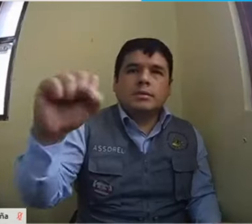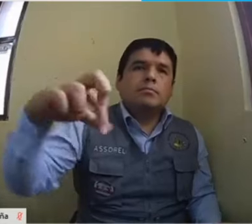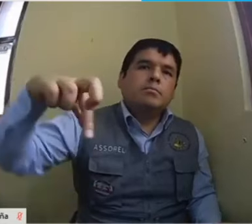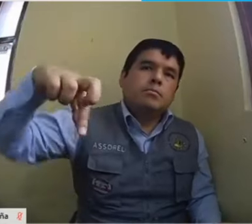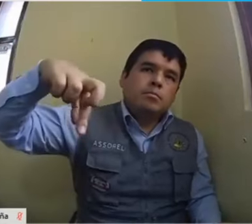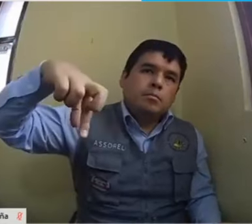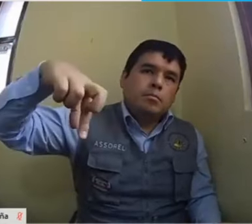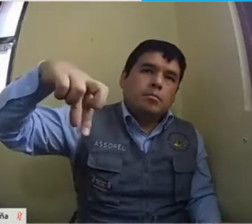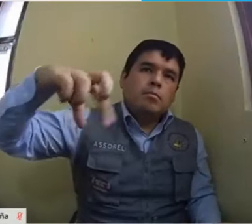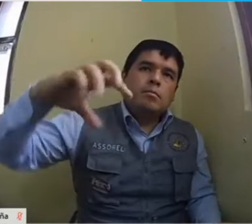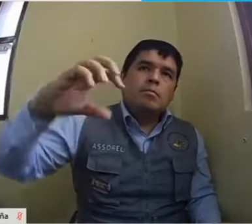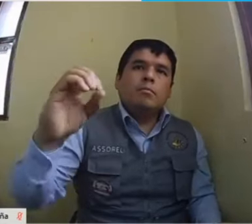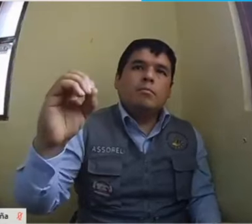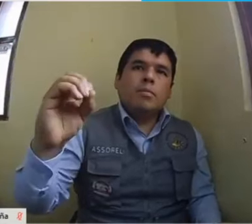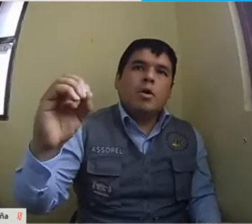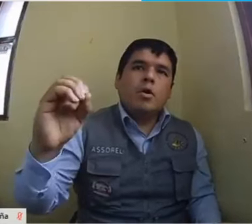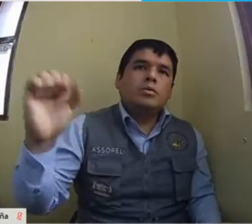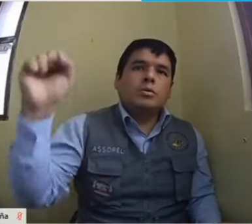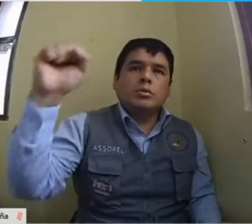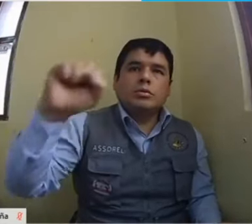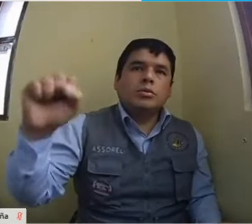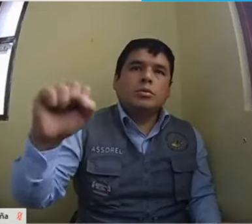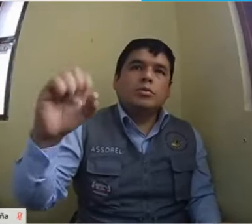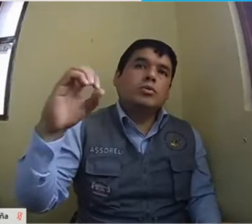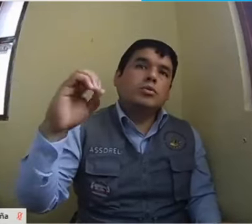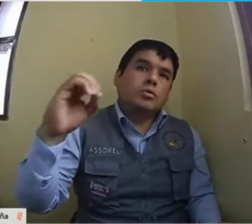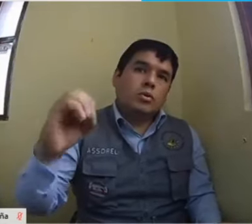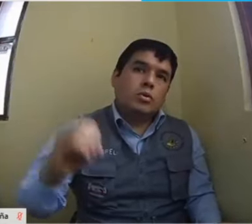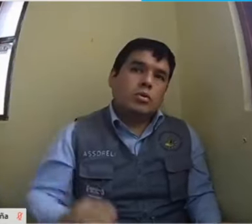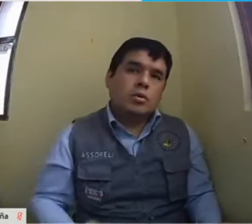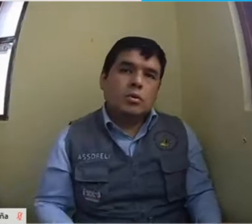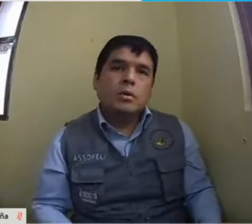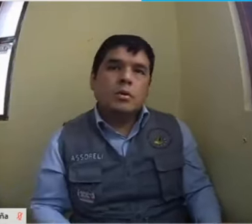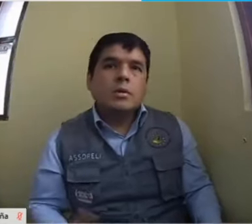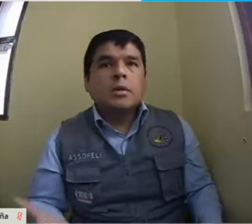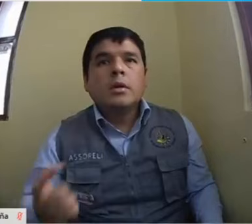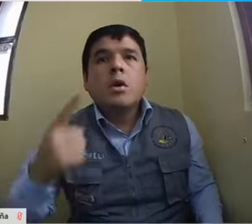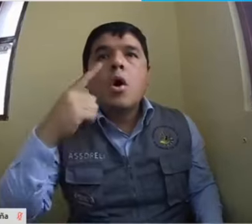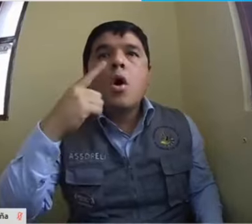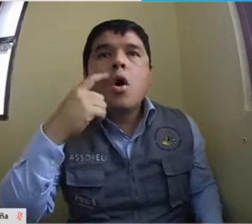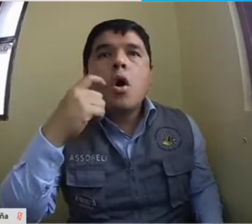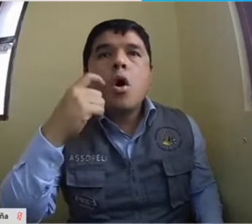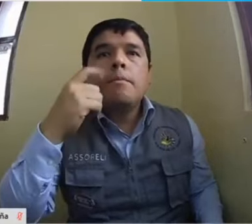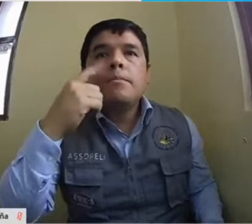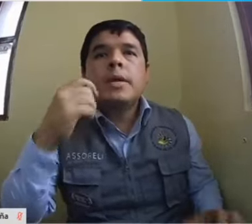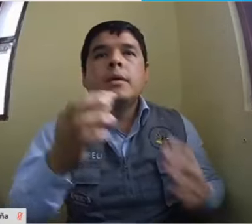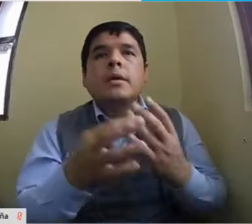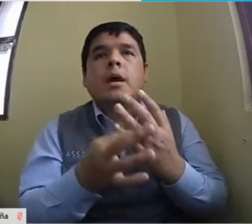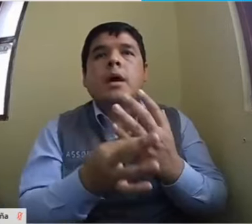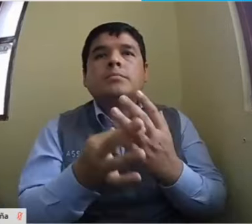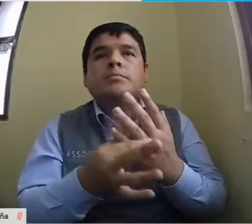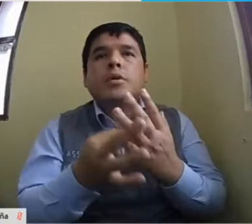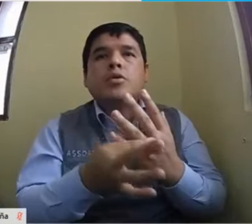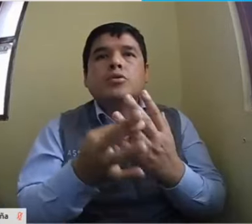Para esposo, es la palabra que está deletreando Ronald, es lo mismo, solo que con la seña de